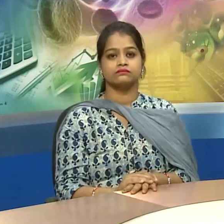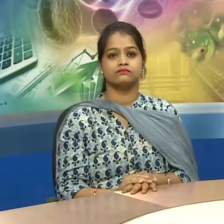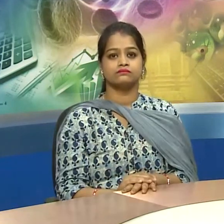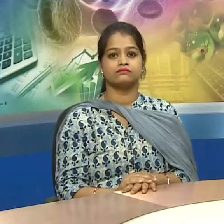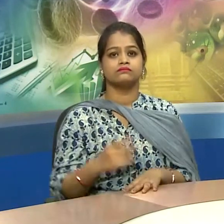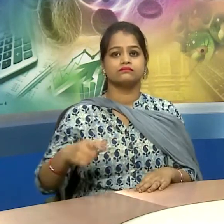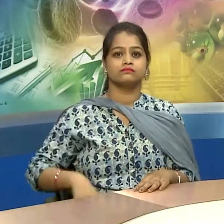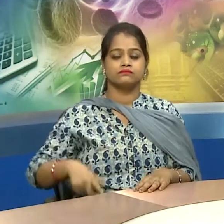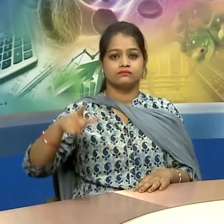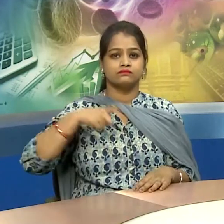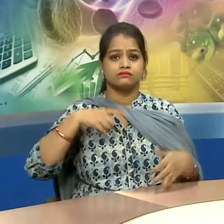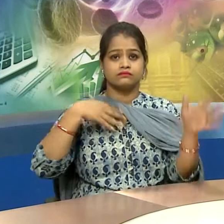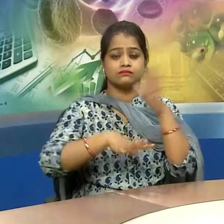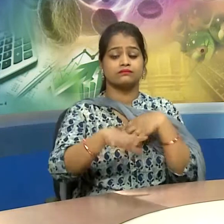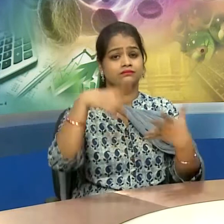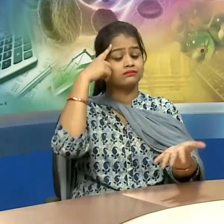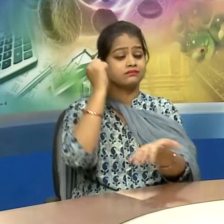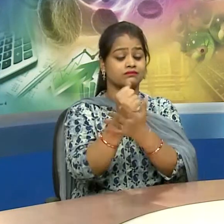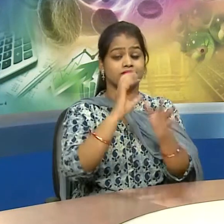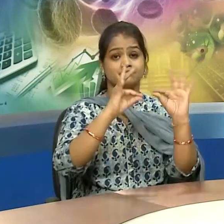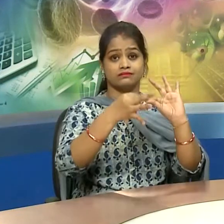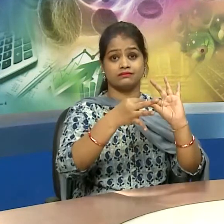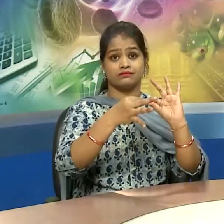जीवन में दृढ़ता का क्या महत्व है?